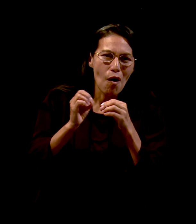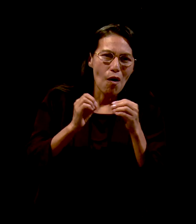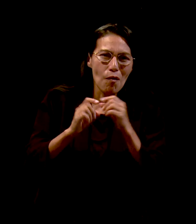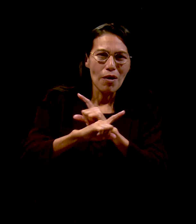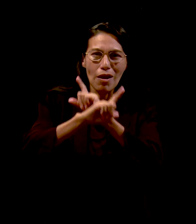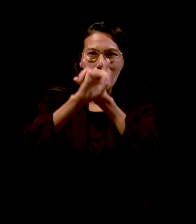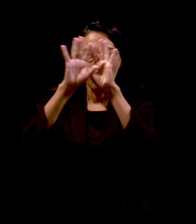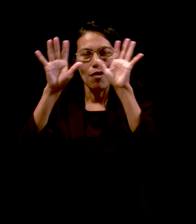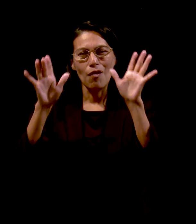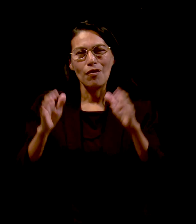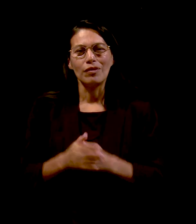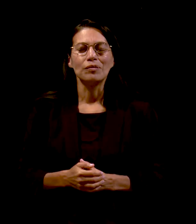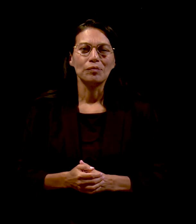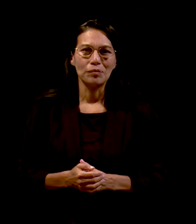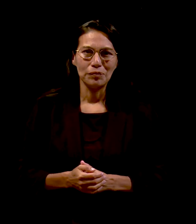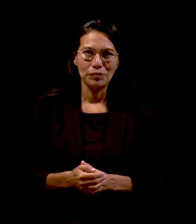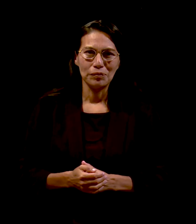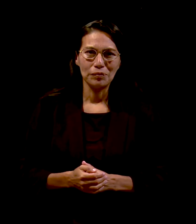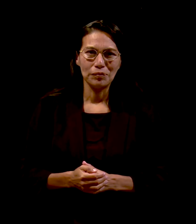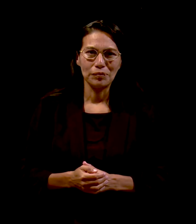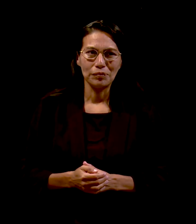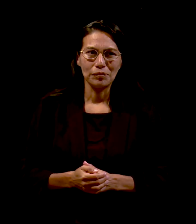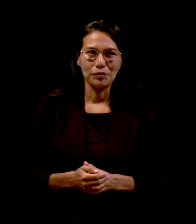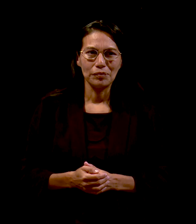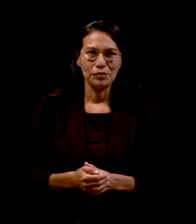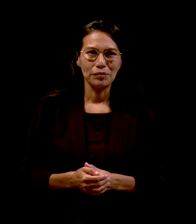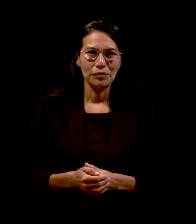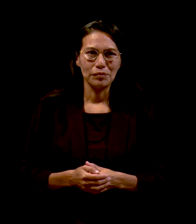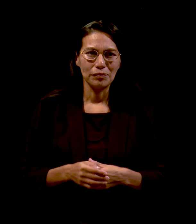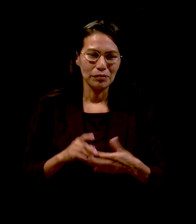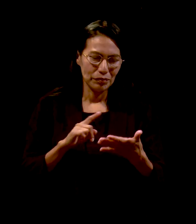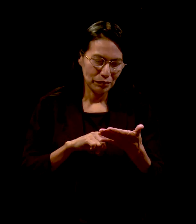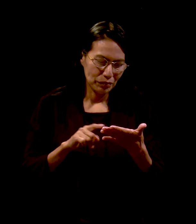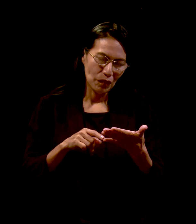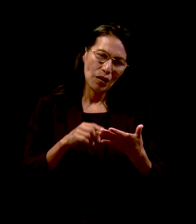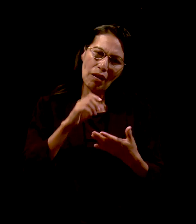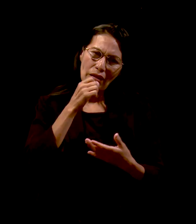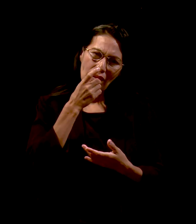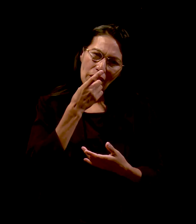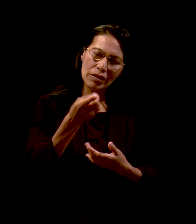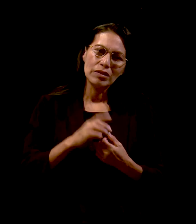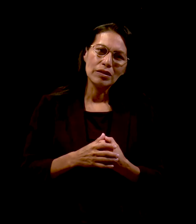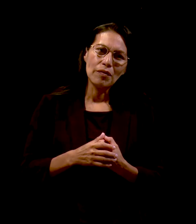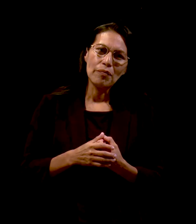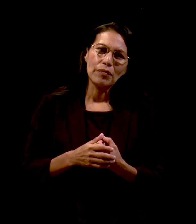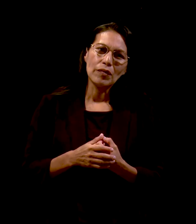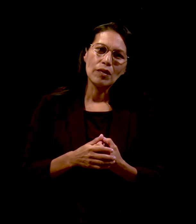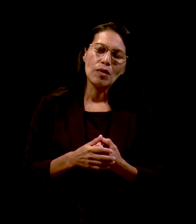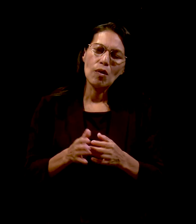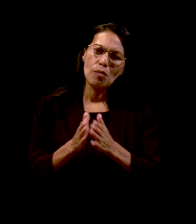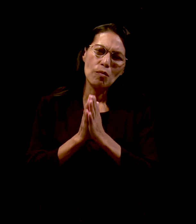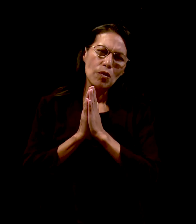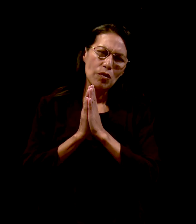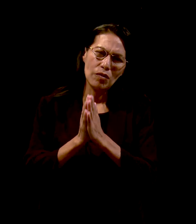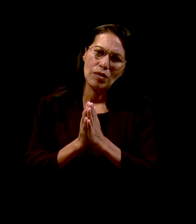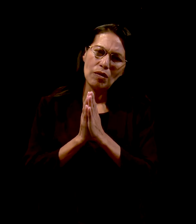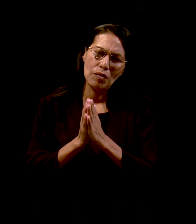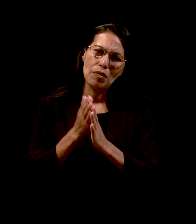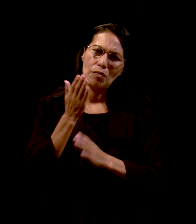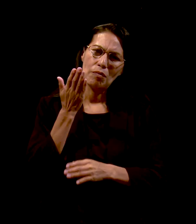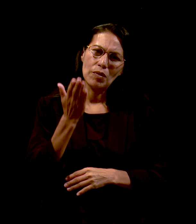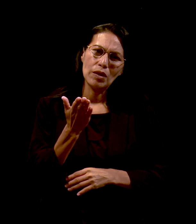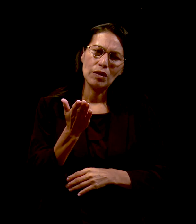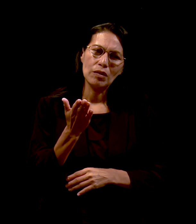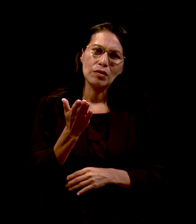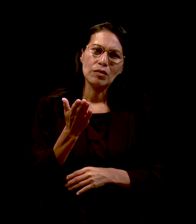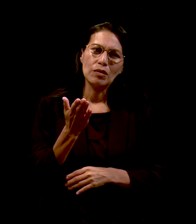obra su voluntad y su gloria dice acá también suplico que continúen orando